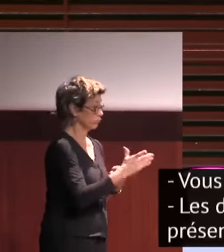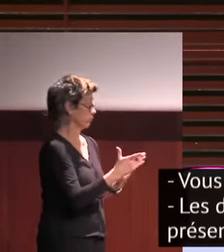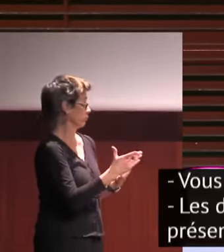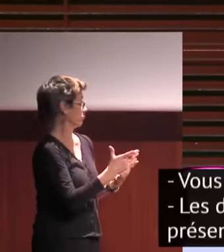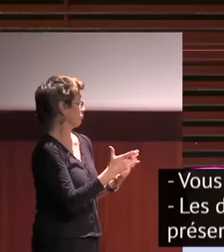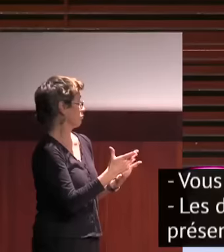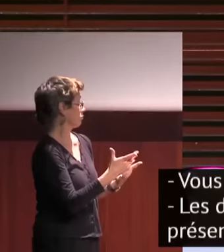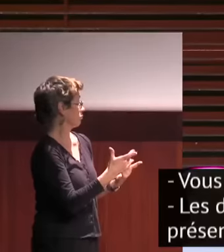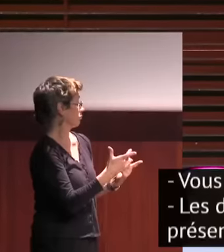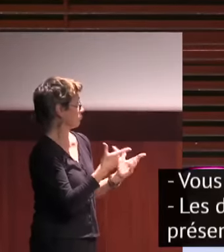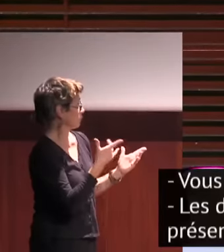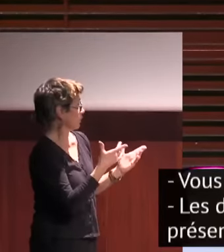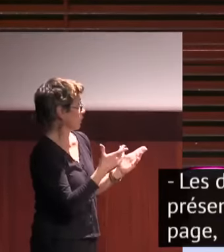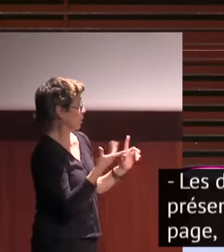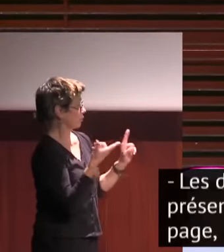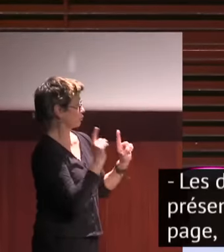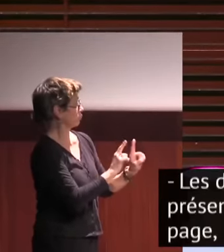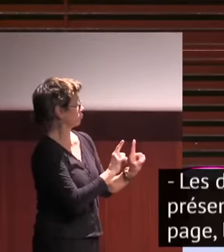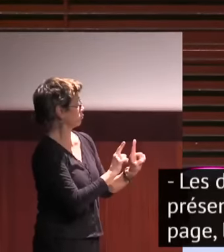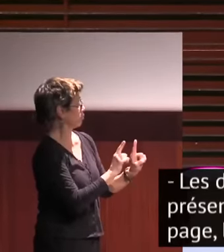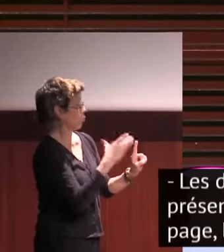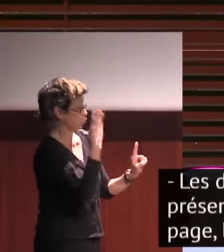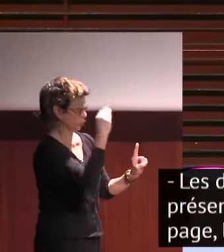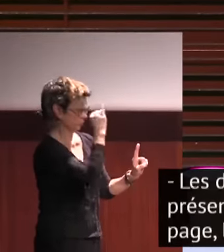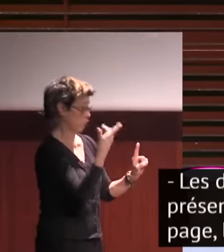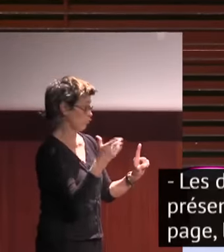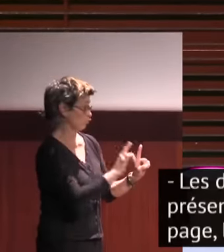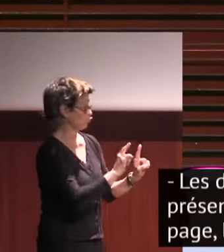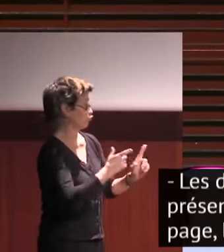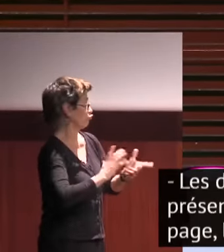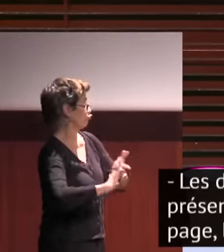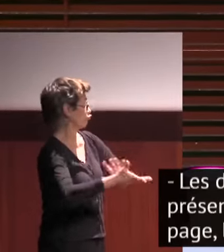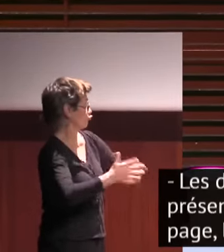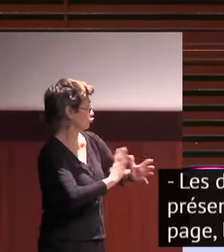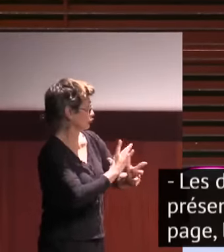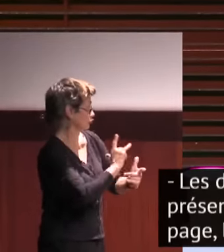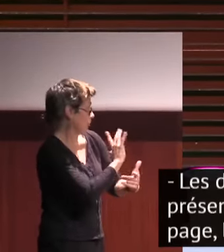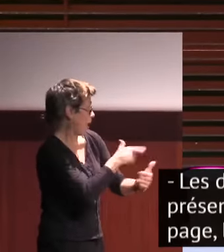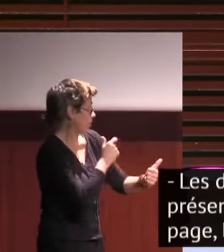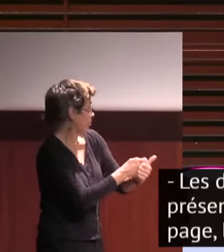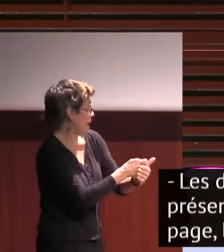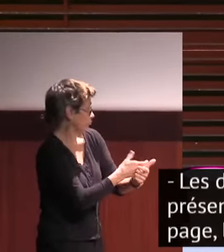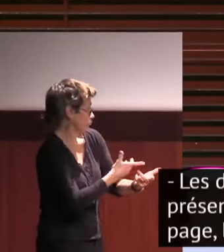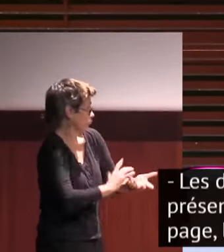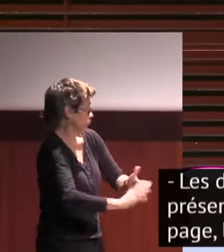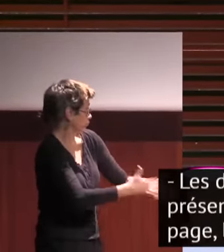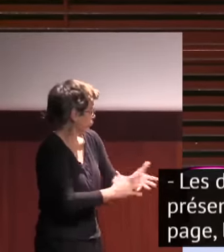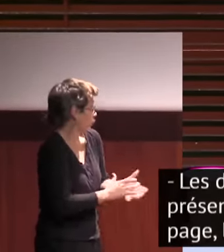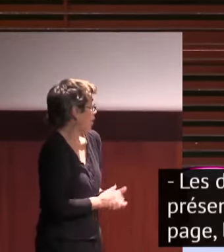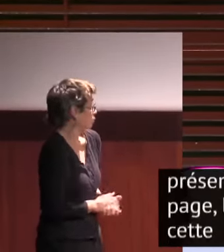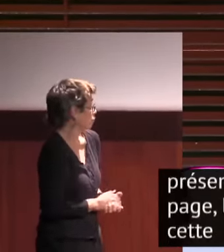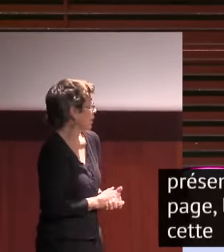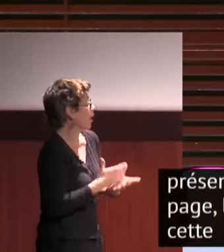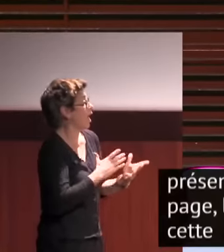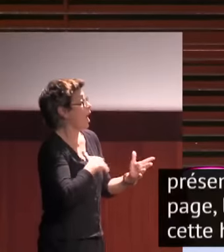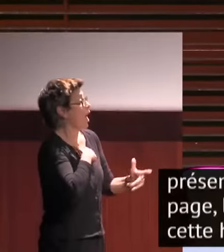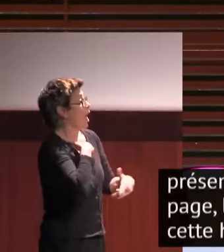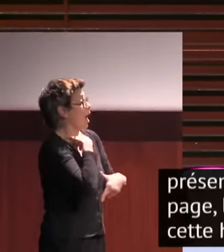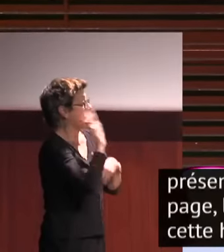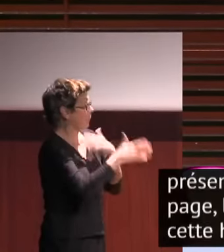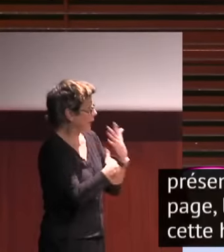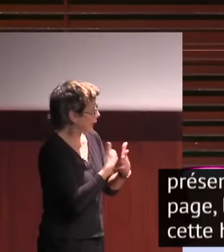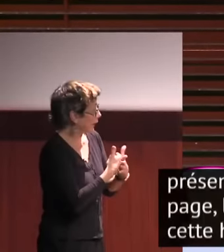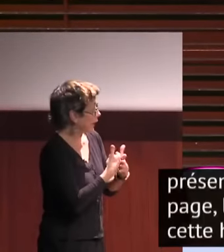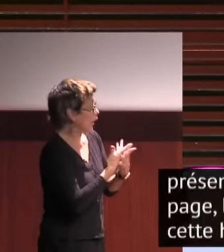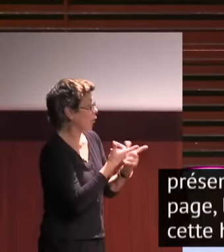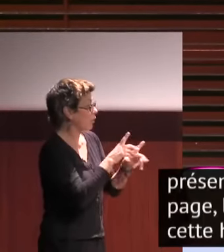page, les deux professionnels vont signer l'histoire, adapter cette histoire en langue des signes. Et après, il peut y avoir